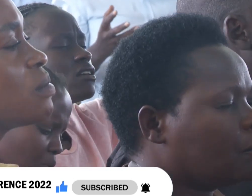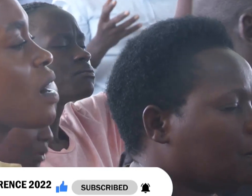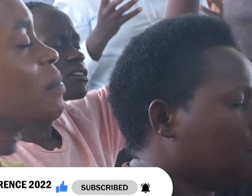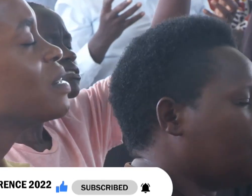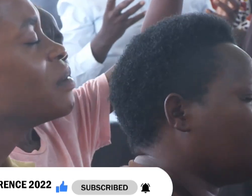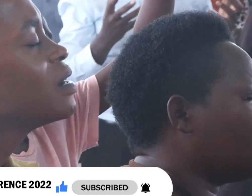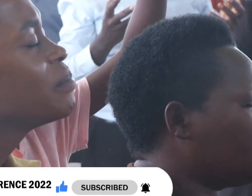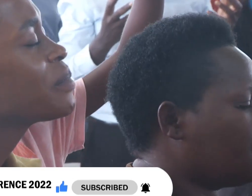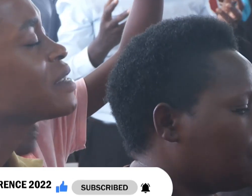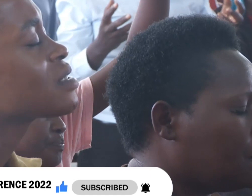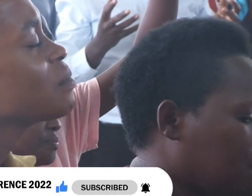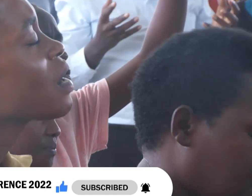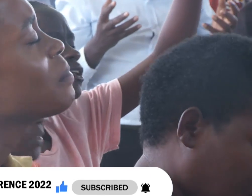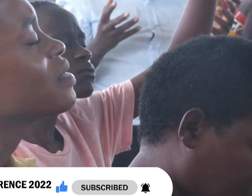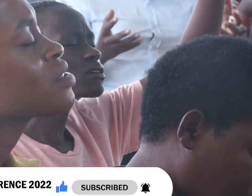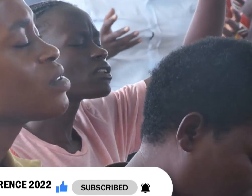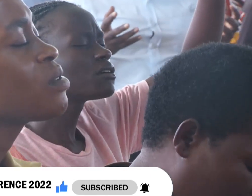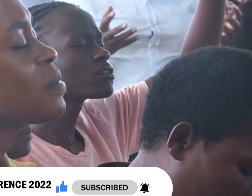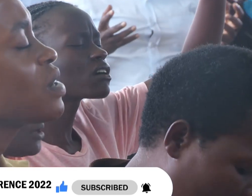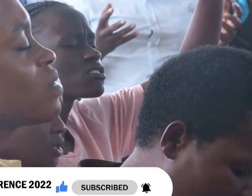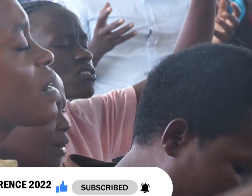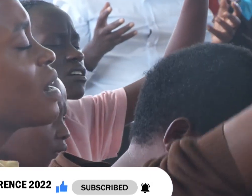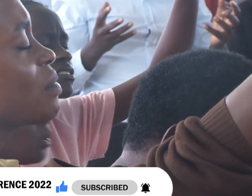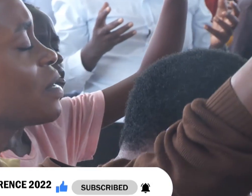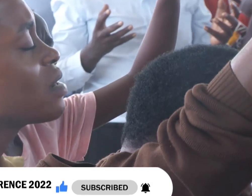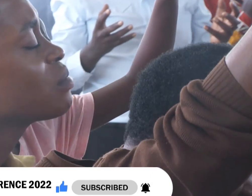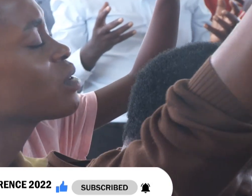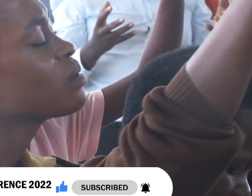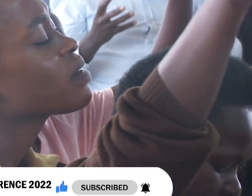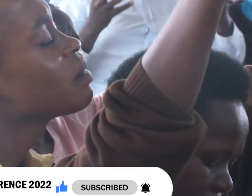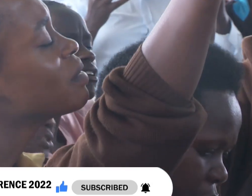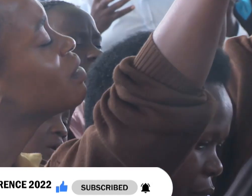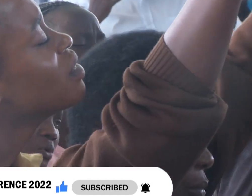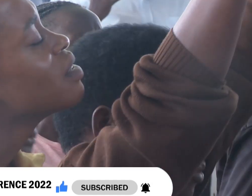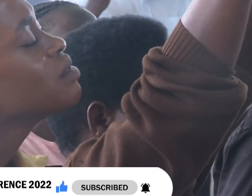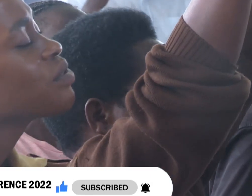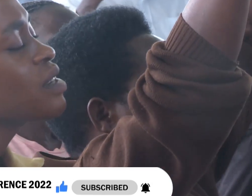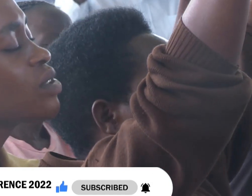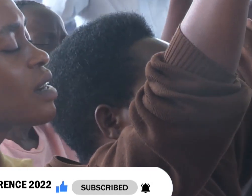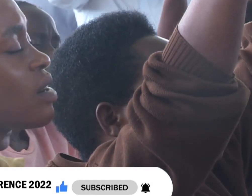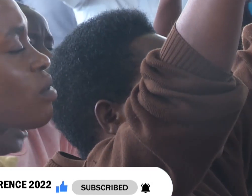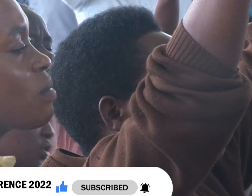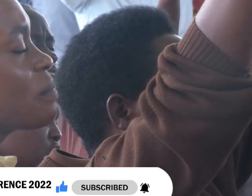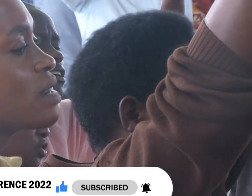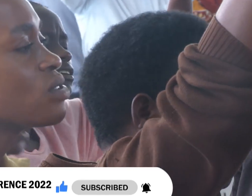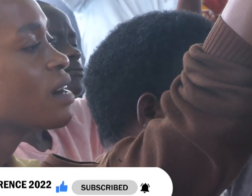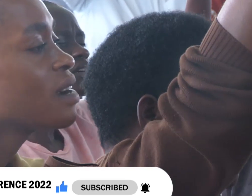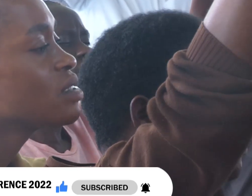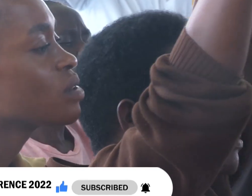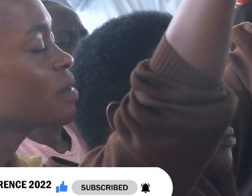tuwe ekisa Mukama okutuulawo ku bigere ebyo tuwe ekisa Mukama okutuulawo ku bigere